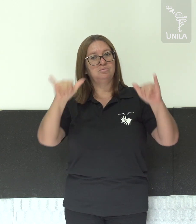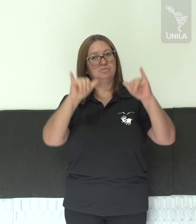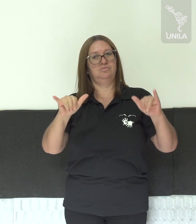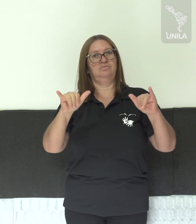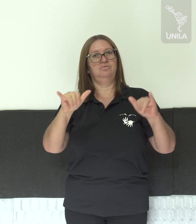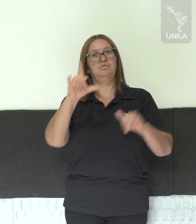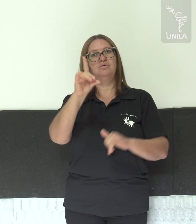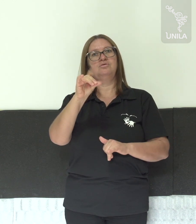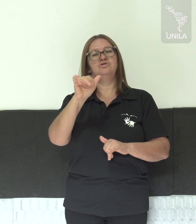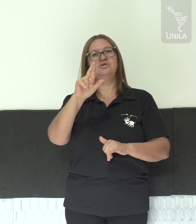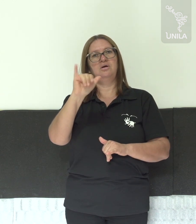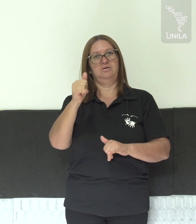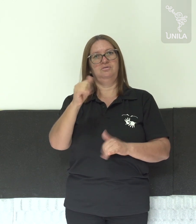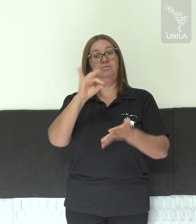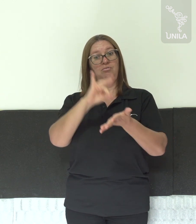Oficial.